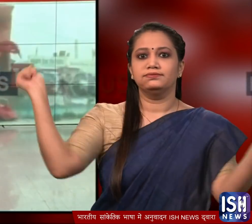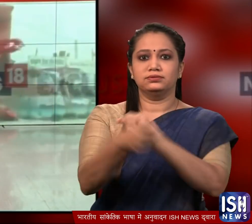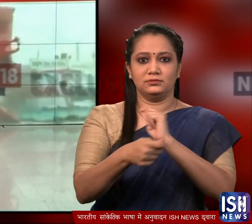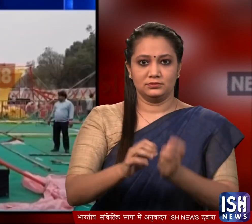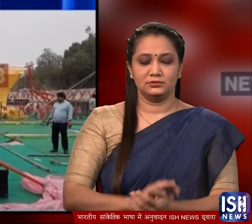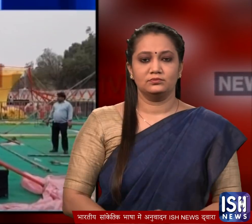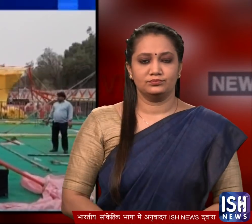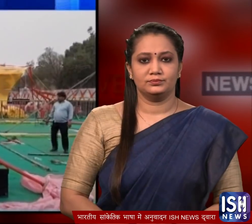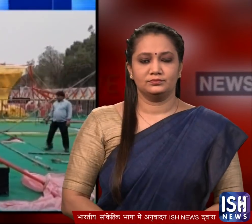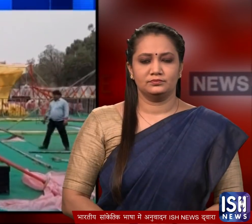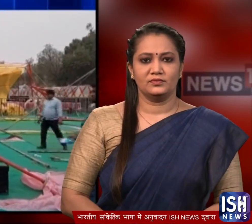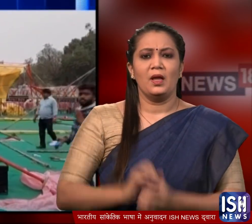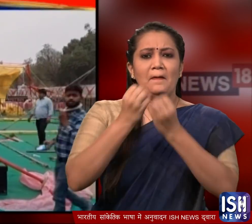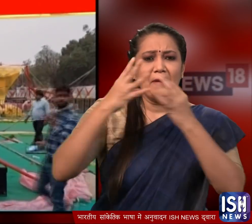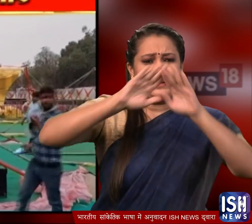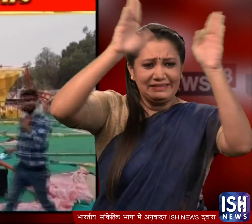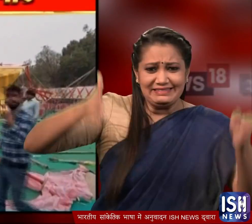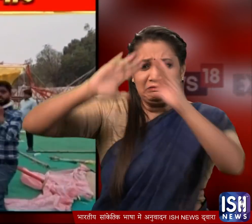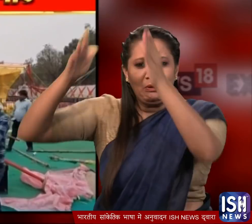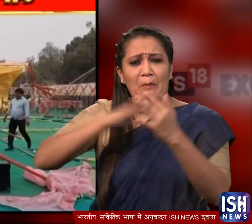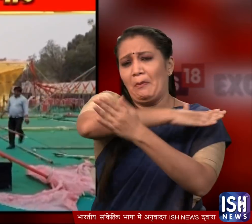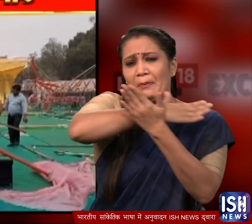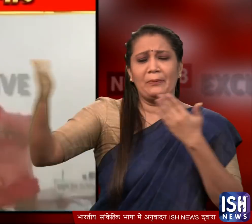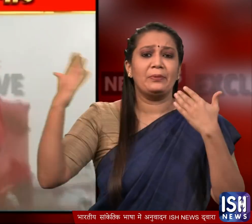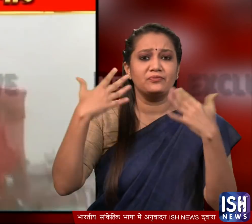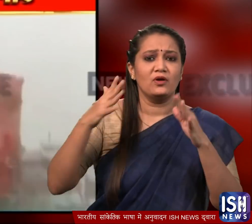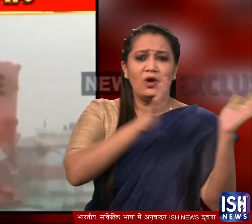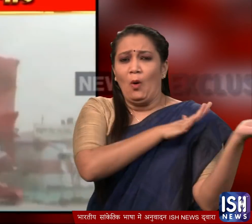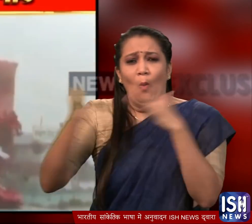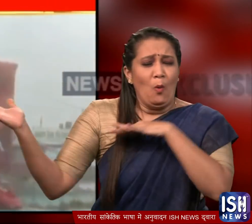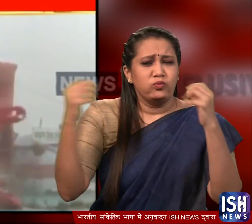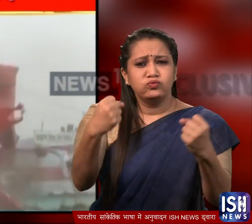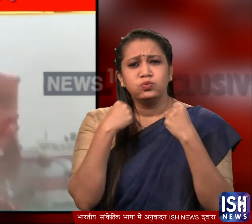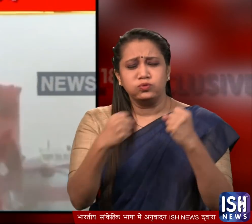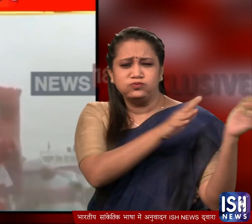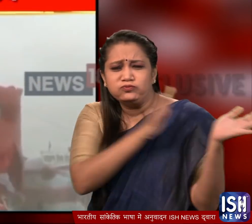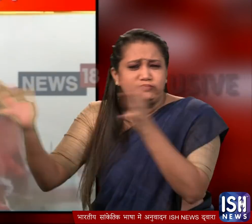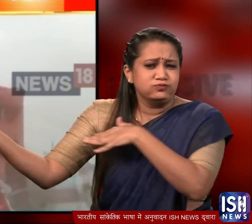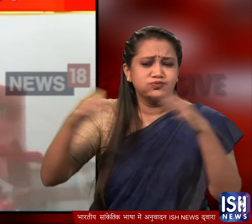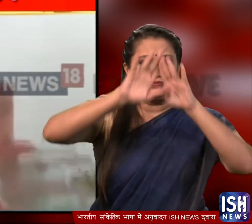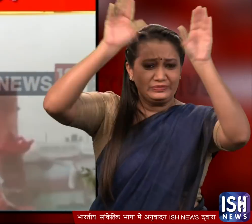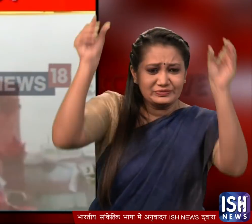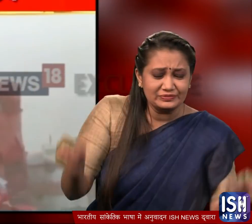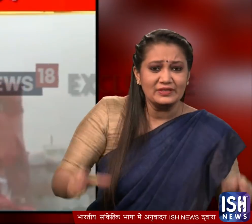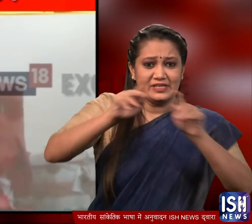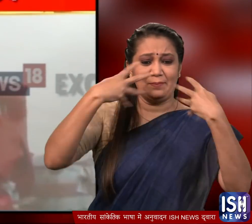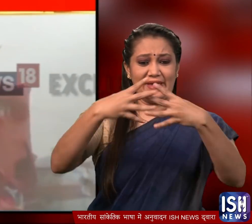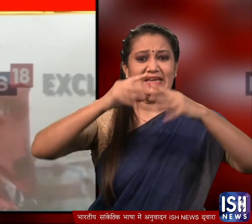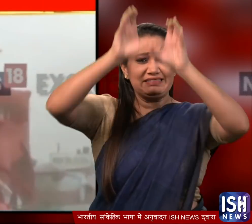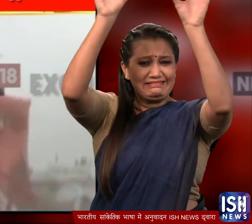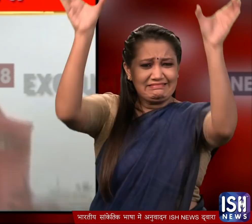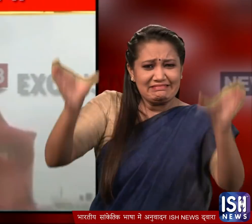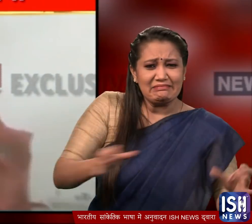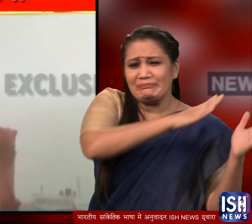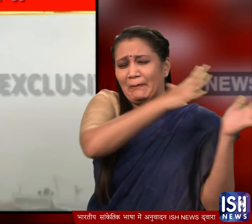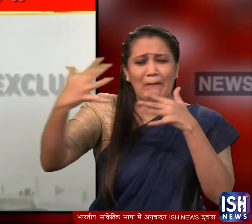बदल गया और कई पंडाल तो पूरी तरह उखड़ गए। हवाओं की रफ्तार इतनी तेज थी कि बांस से बना पंडाल का एक बड़ा गेट